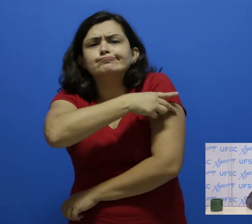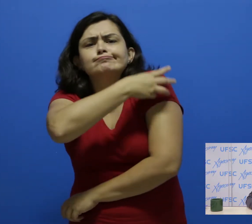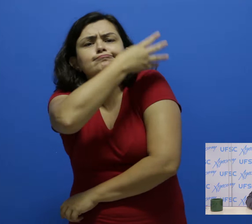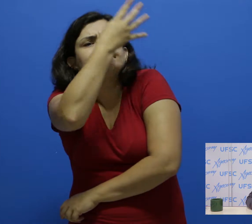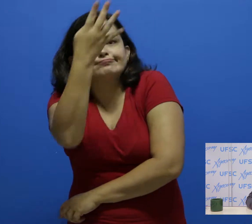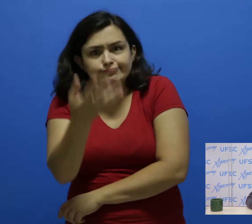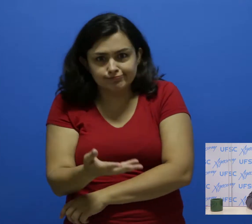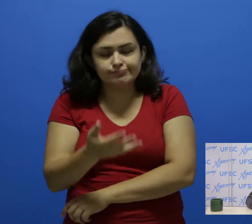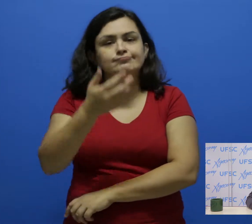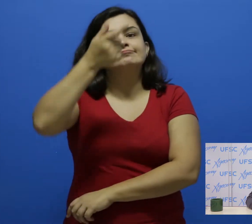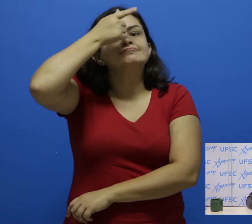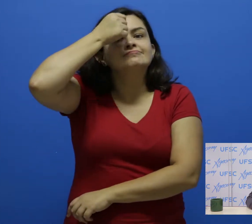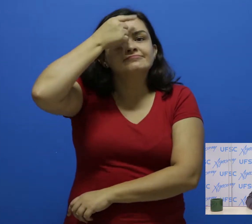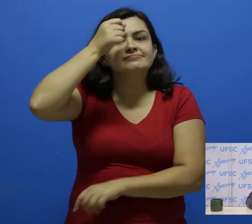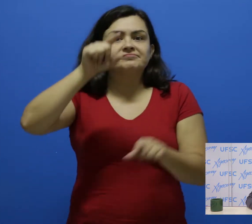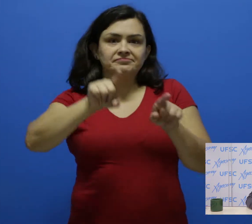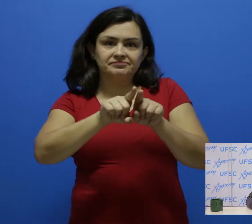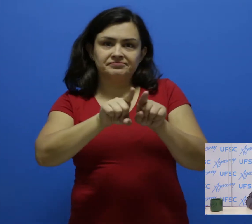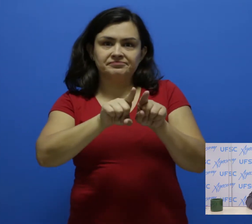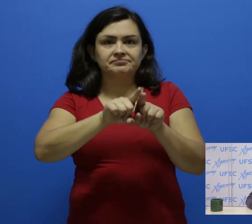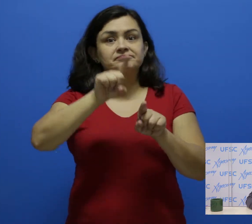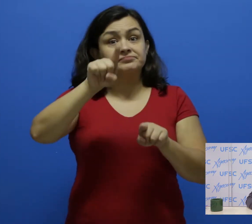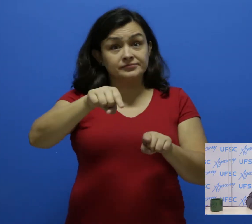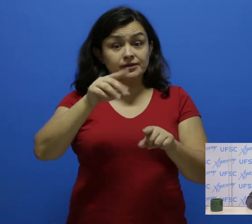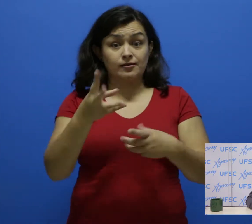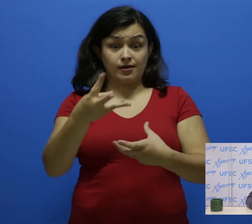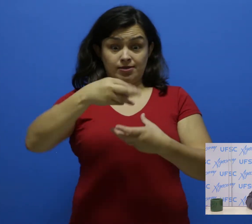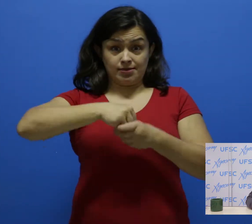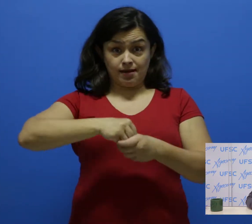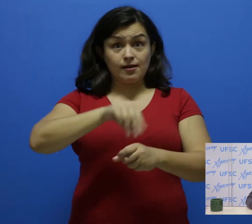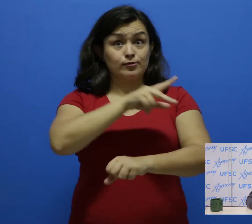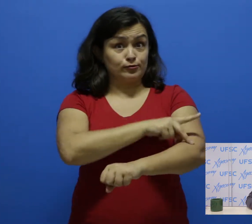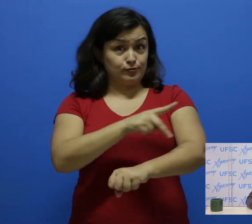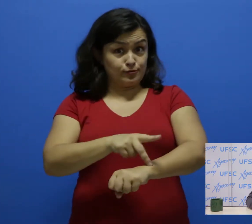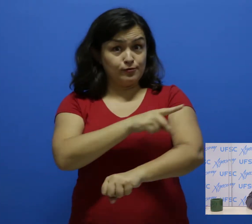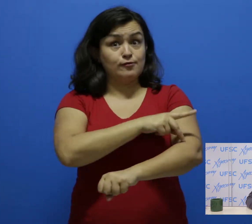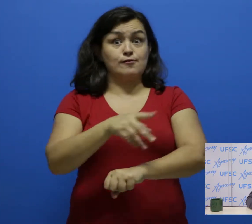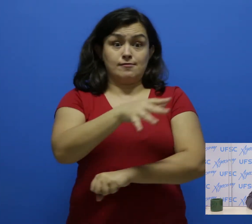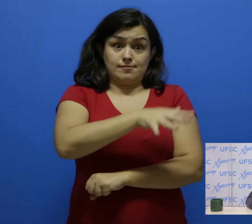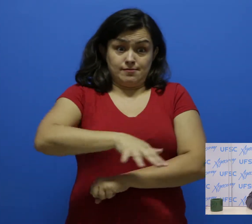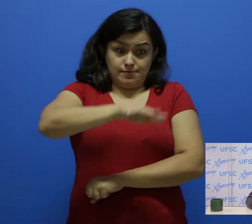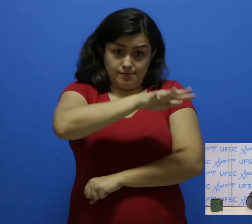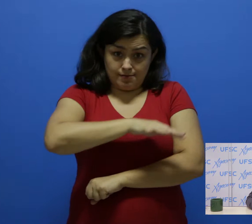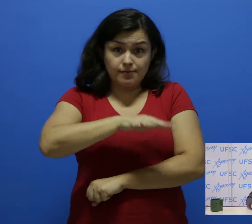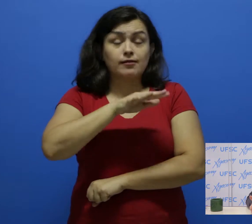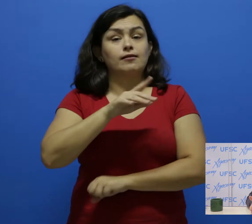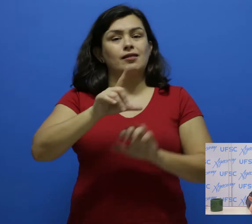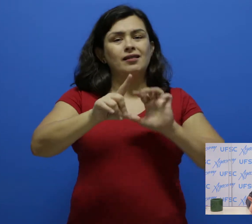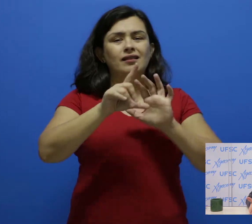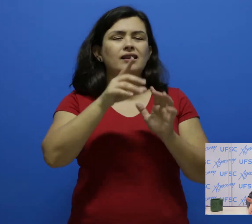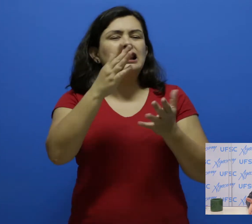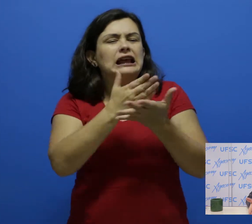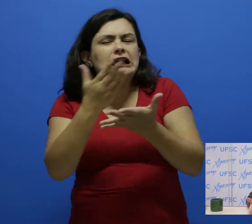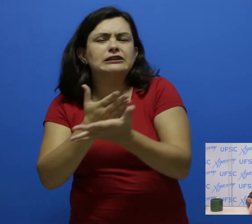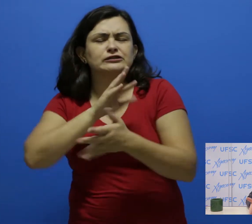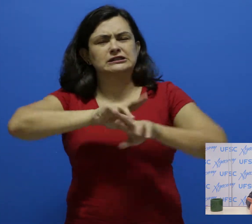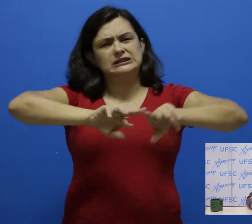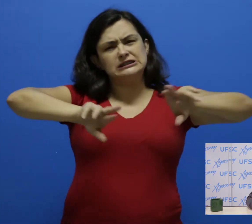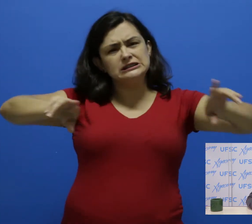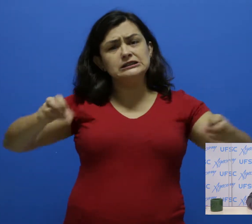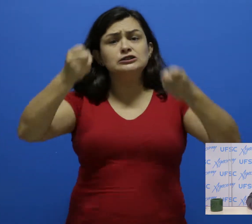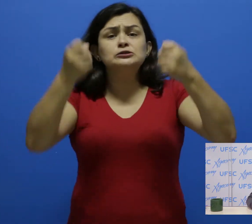é um entendimento já consagrado na literatura pedagógica, porque vai estabelecer para a gente como parâmetro do